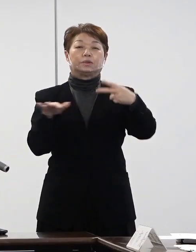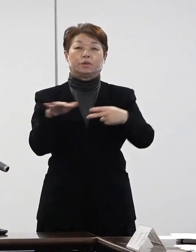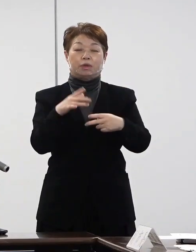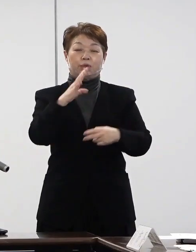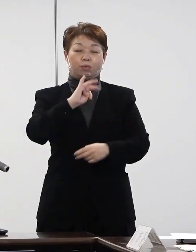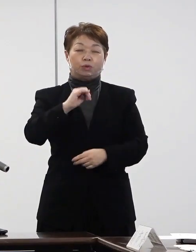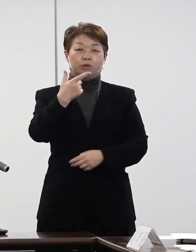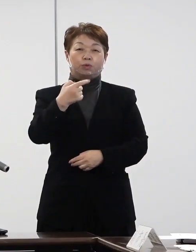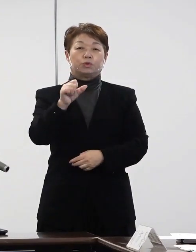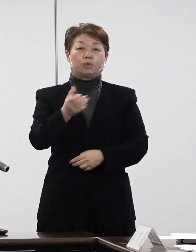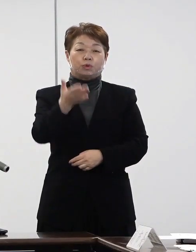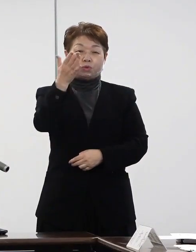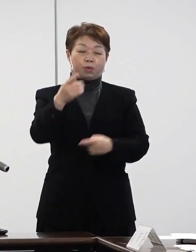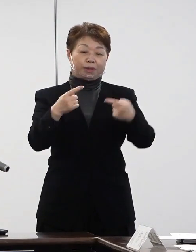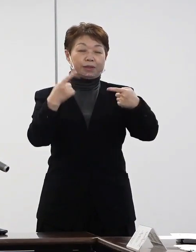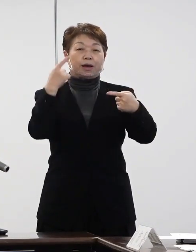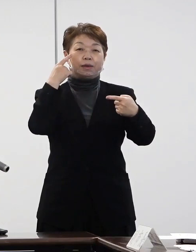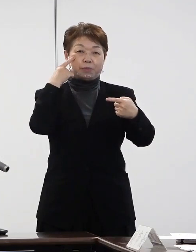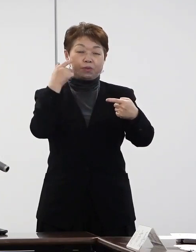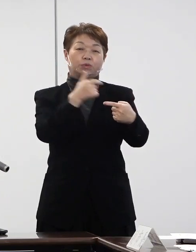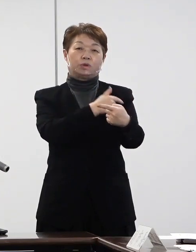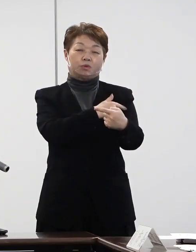方の1回目の接種率は